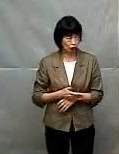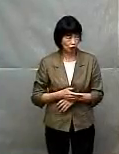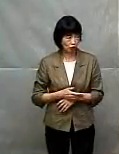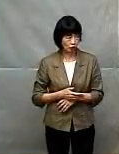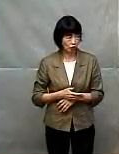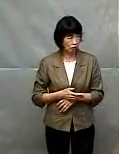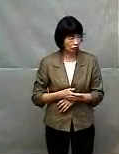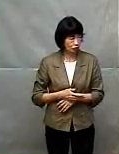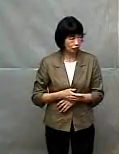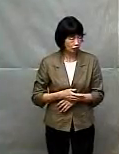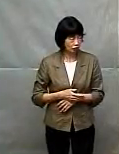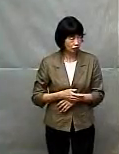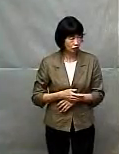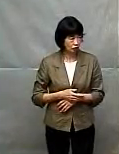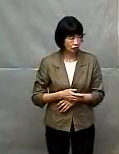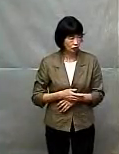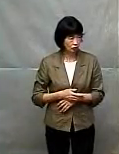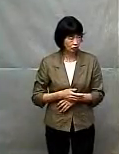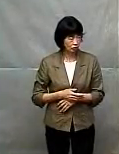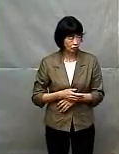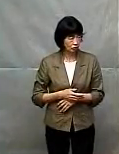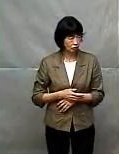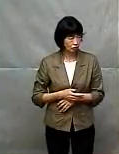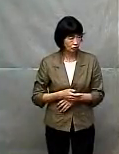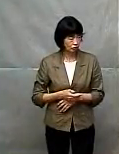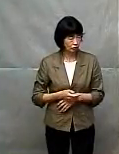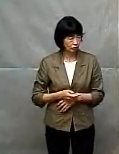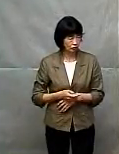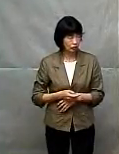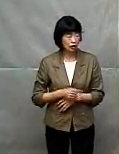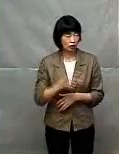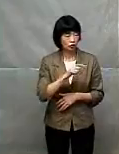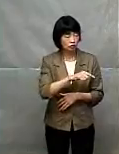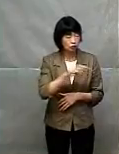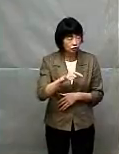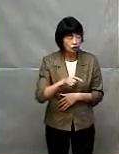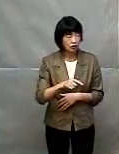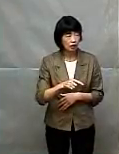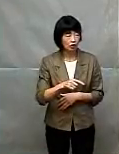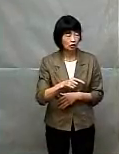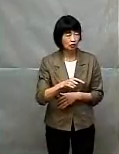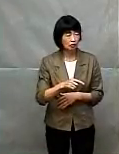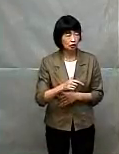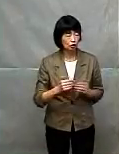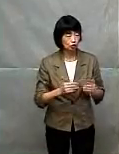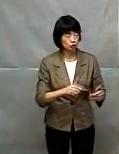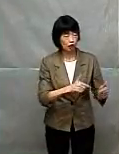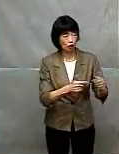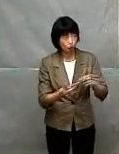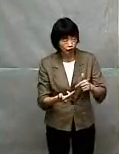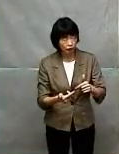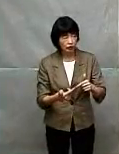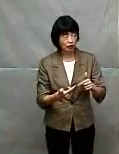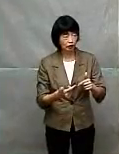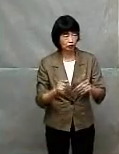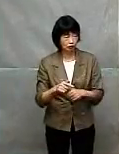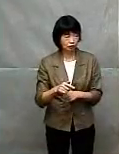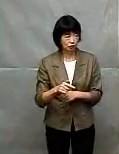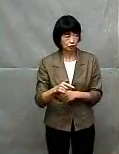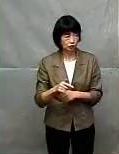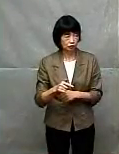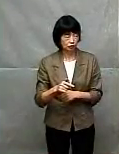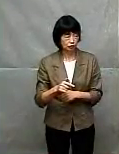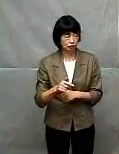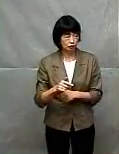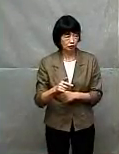48年組で遅れている山陰や四国あるいは東北日本海側でですね、 はい、 さらに連携するという大きな枠組みもあるかな